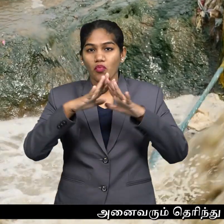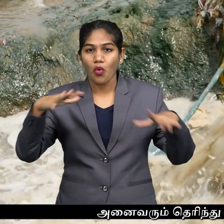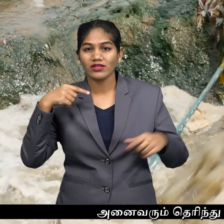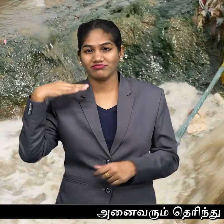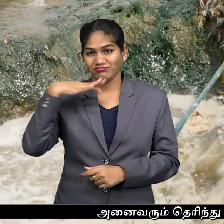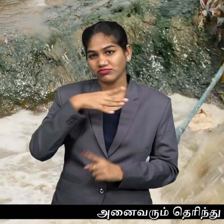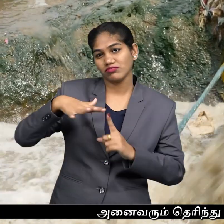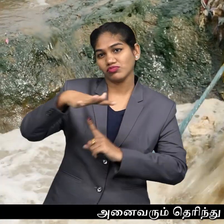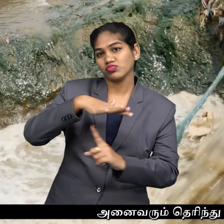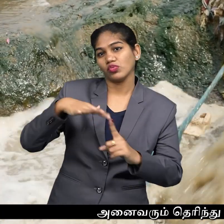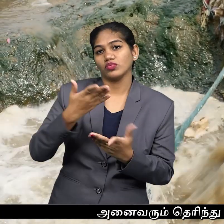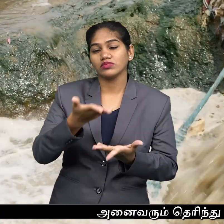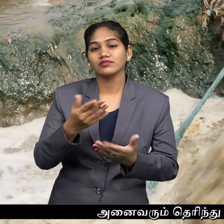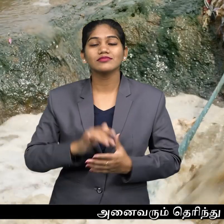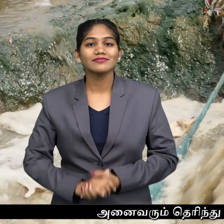விஷயம்.